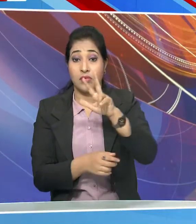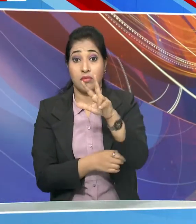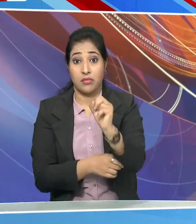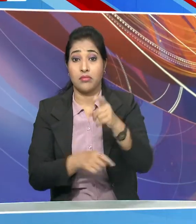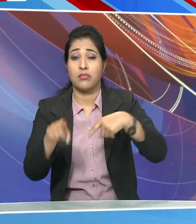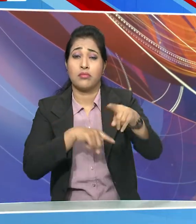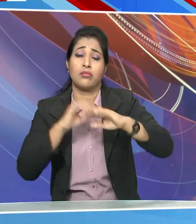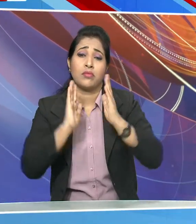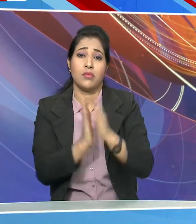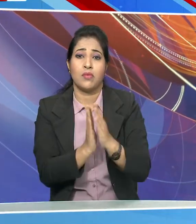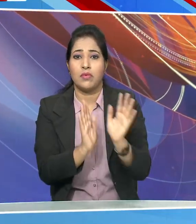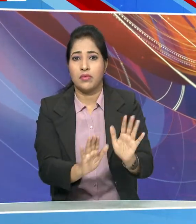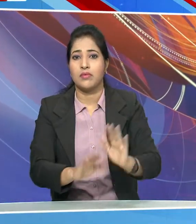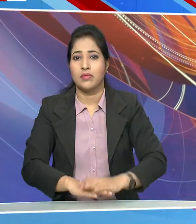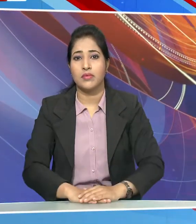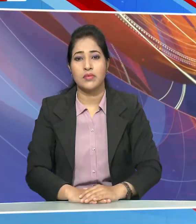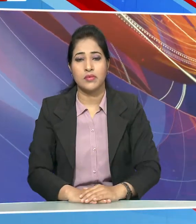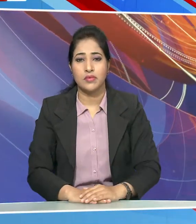खली